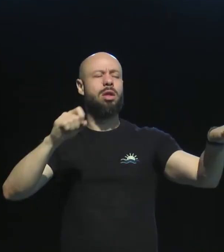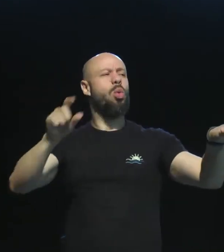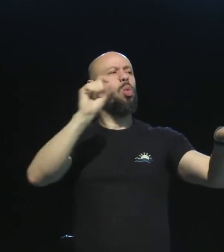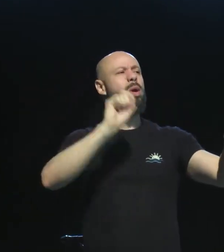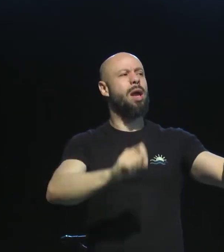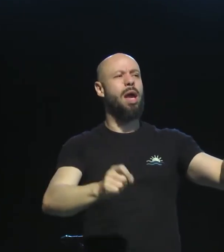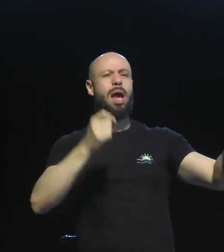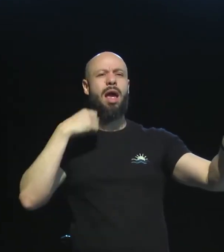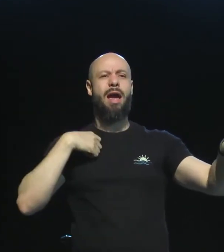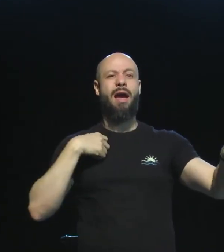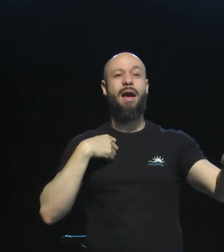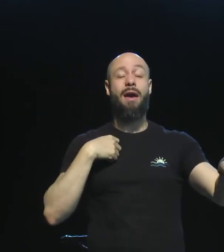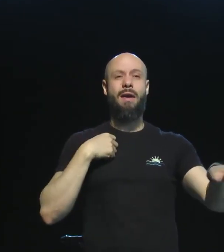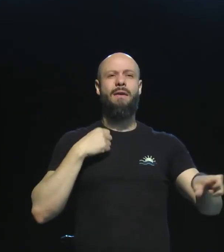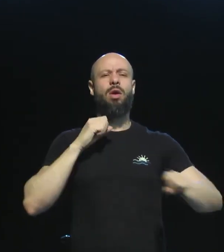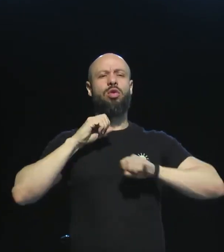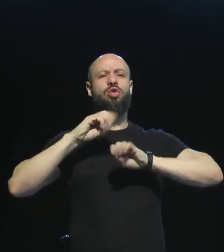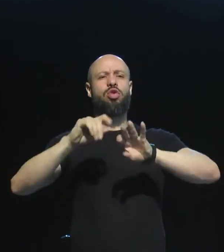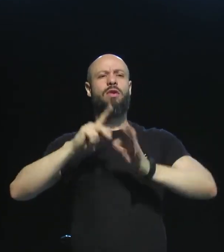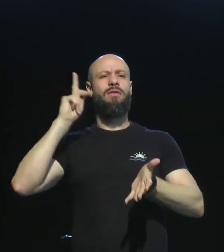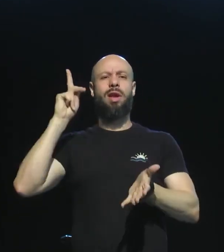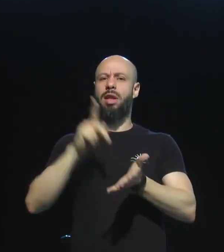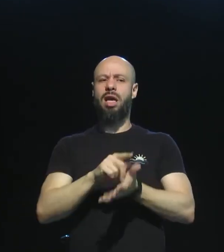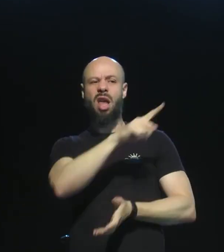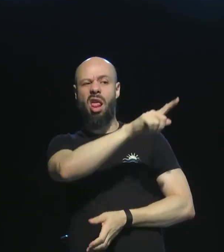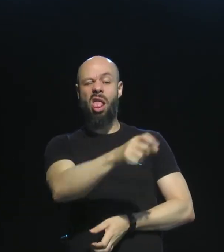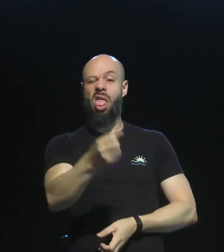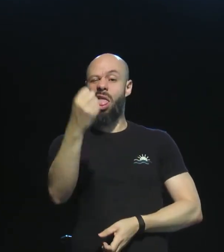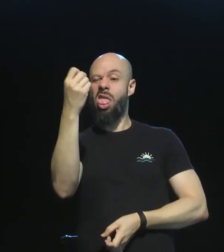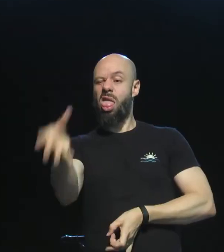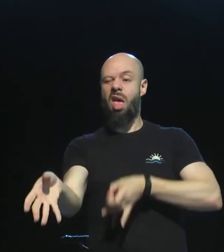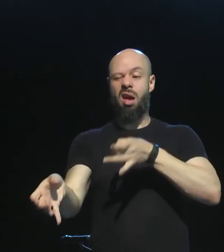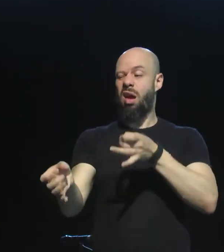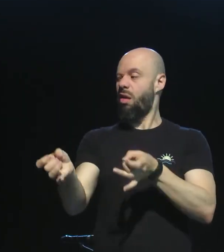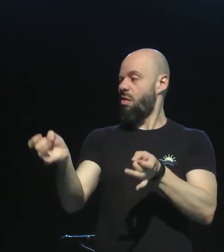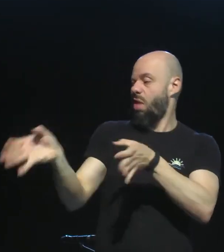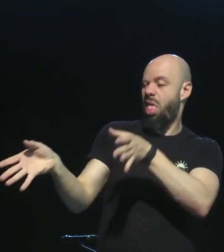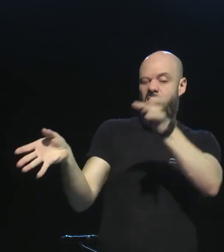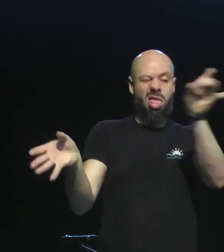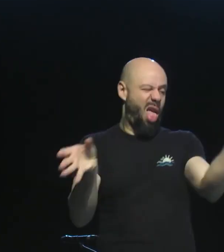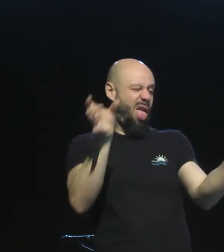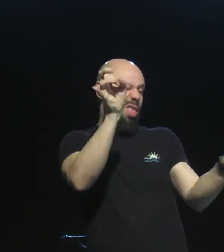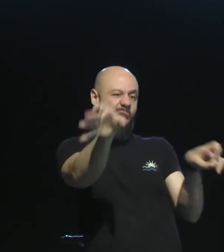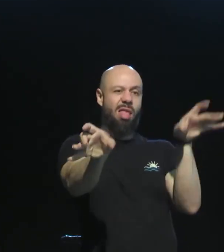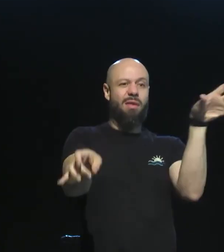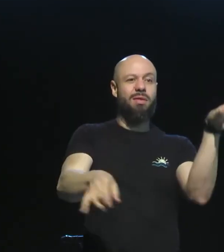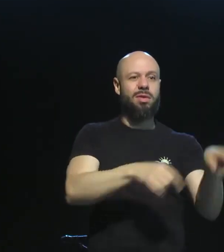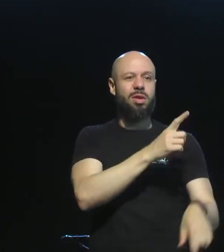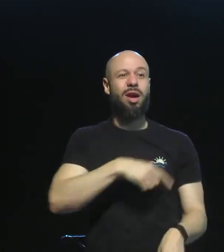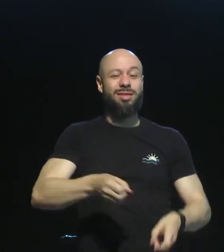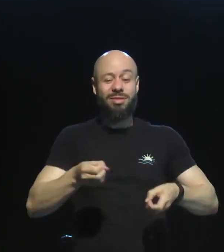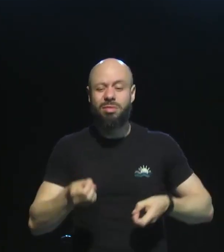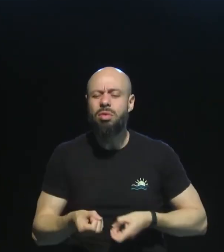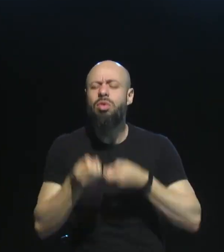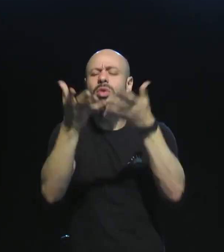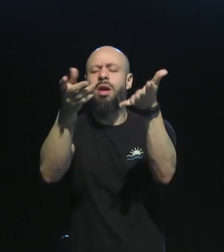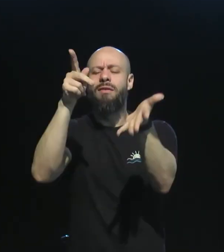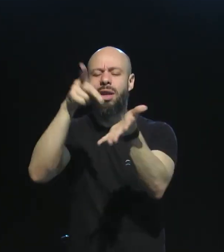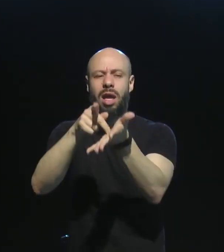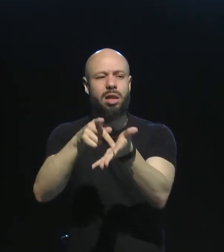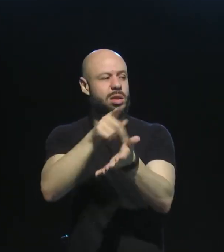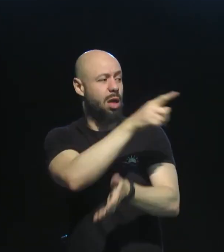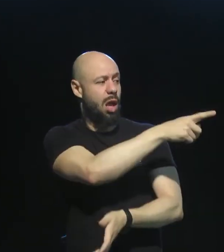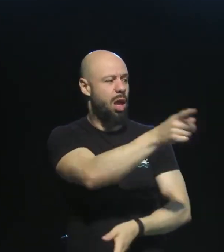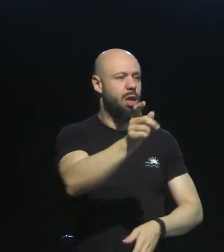o verdadeiro ensino. As pessoas não vão querer ouvir a verdade. E o que as pessoas vão fazer?